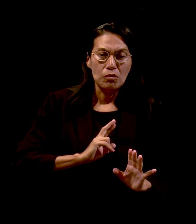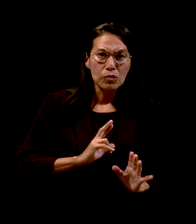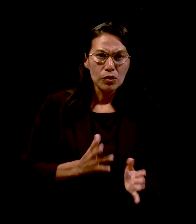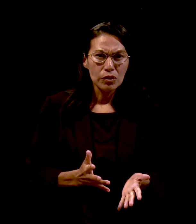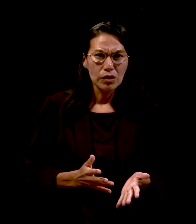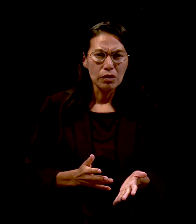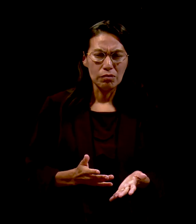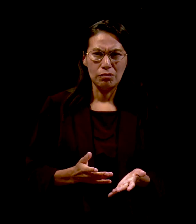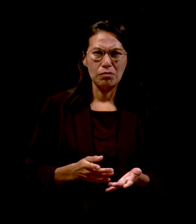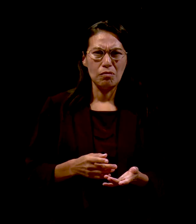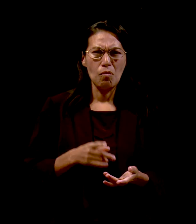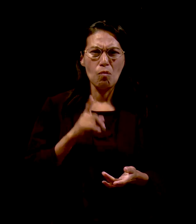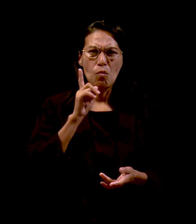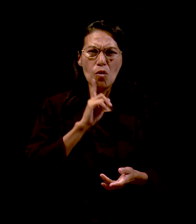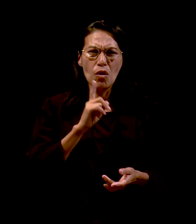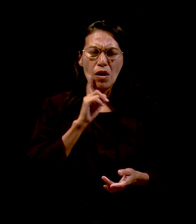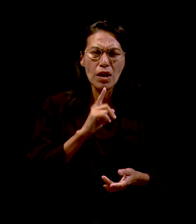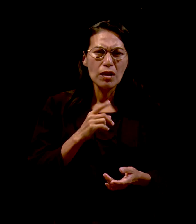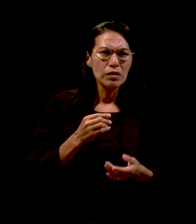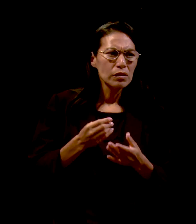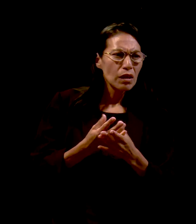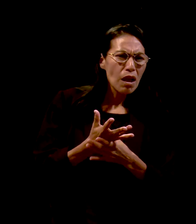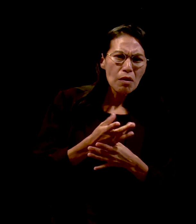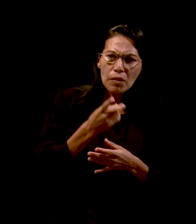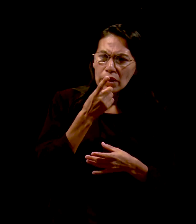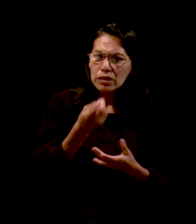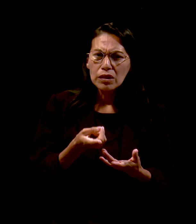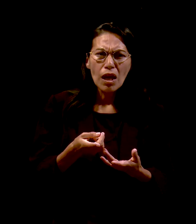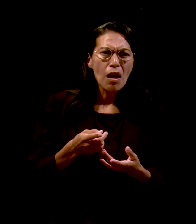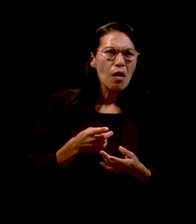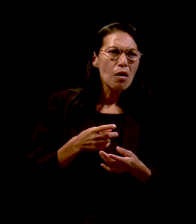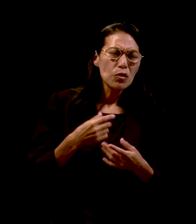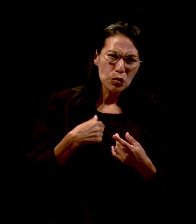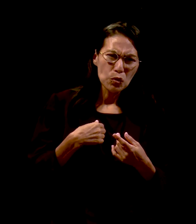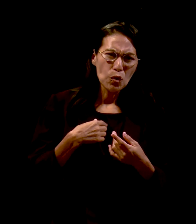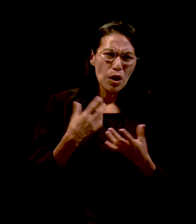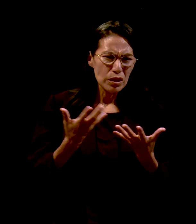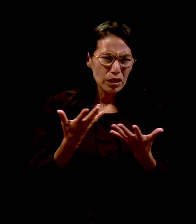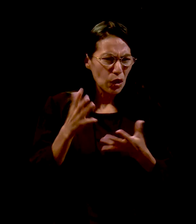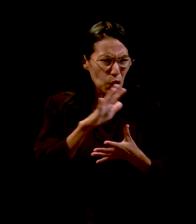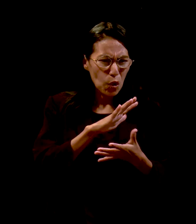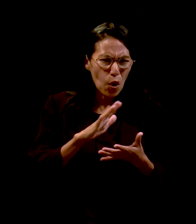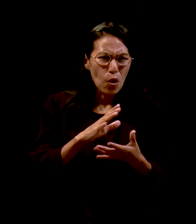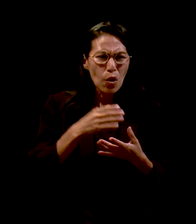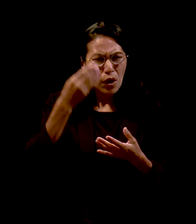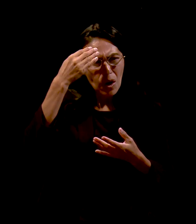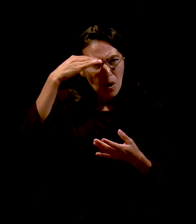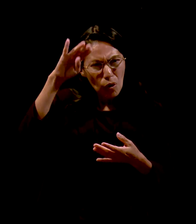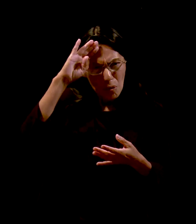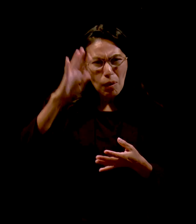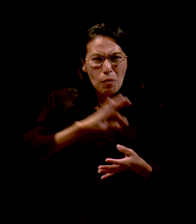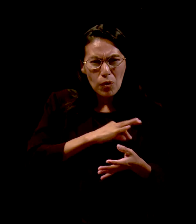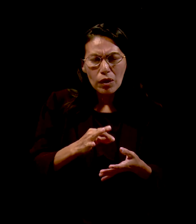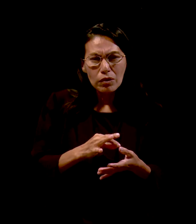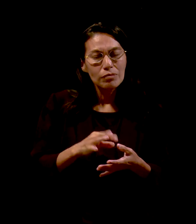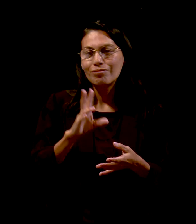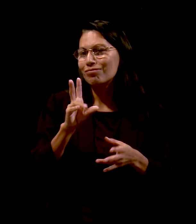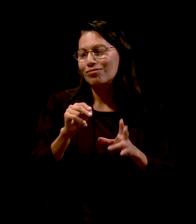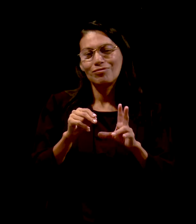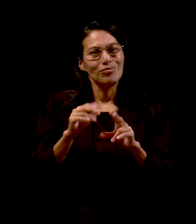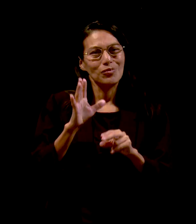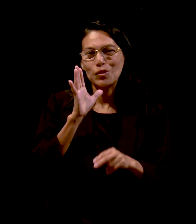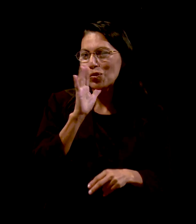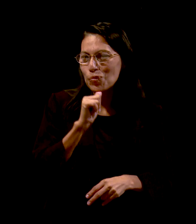salió una señora y me le preguntó si podía hacer los trámites en cuba me dijo no no se puede tiene que ser en mexico es